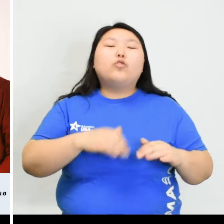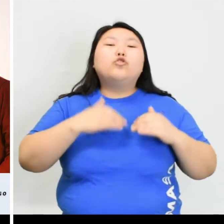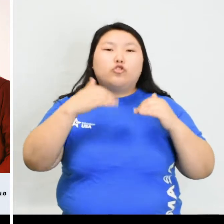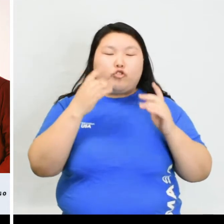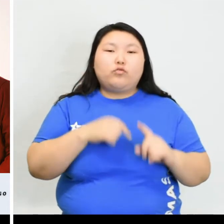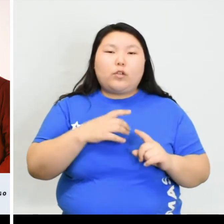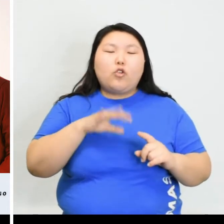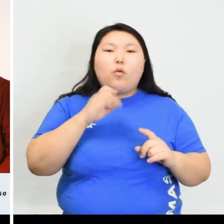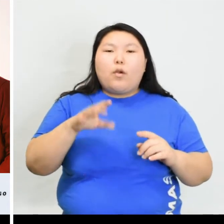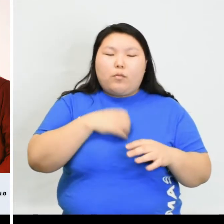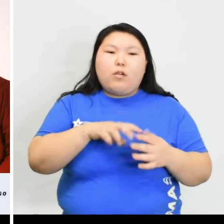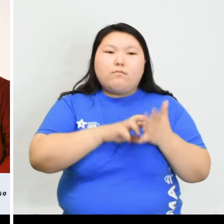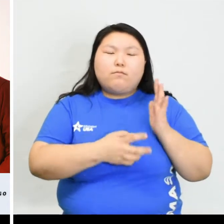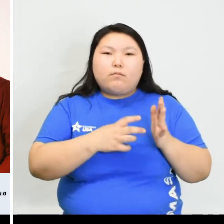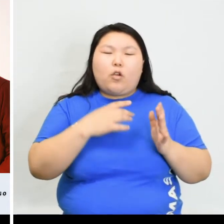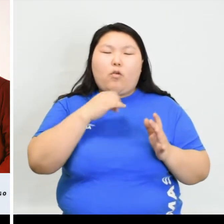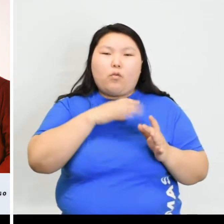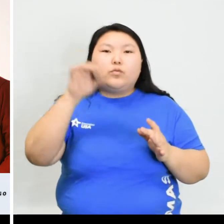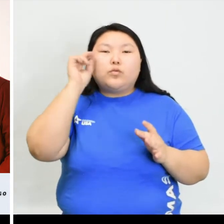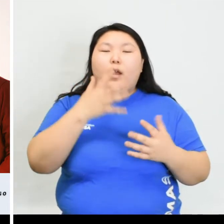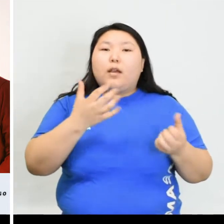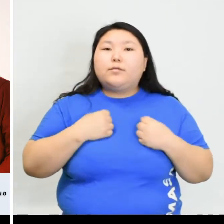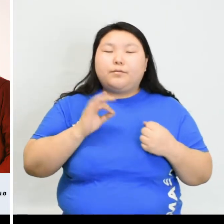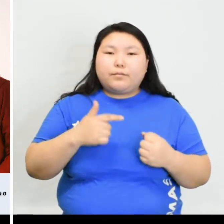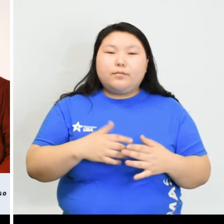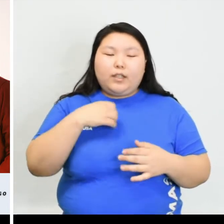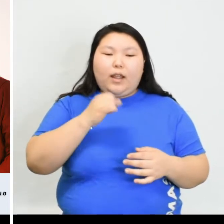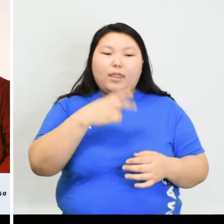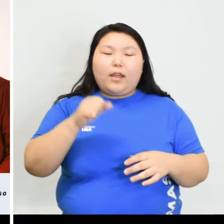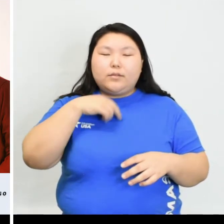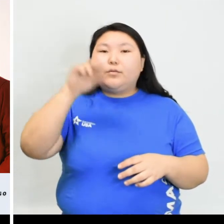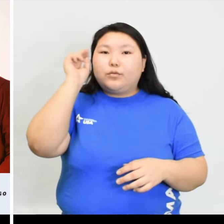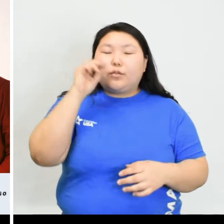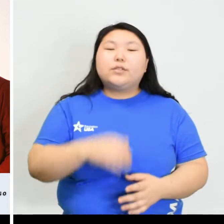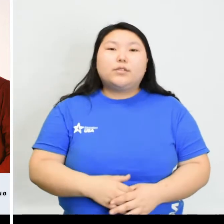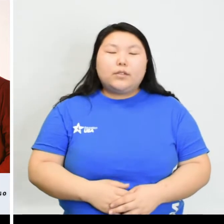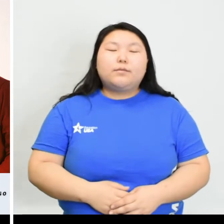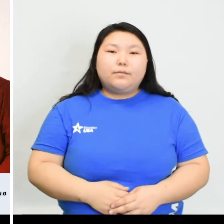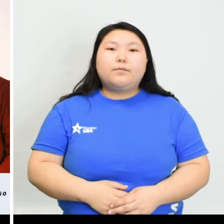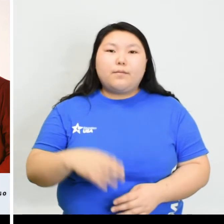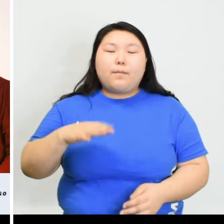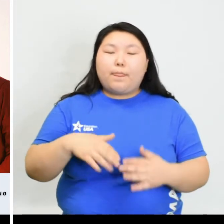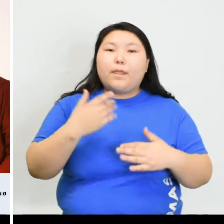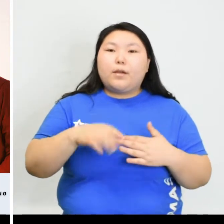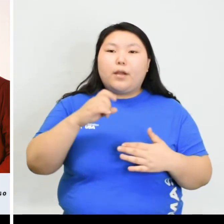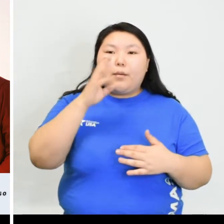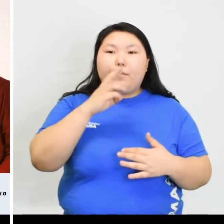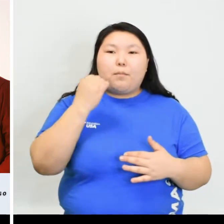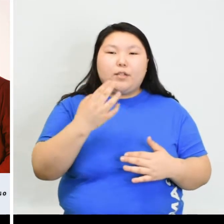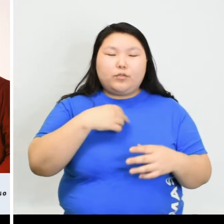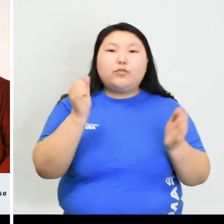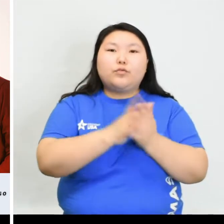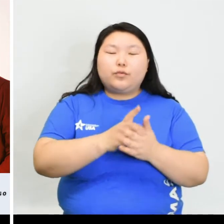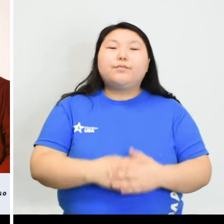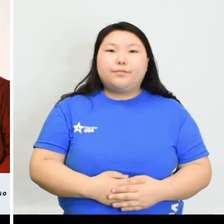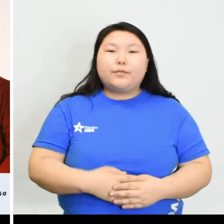Юм зүүн дээр унжээж хүн чи юм сурт юм байлээ. Алданаасаа суралцах гэж байна тий. Тий, тэр бол маш чухал юм байна. За